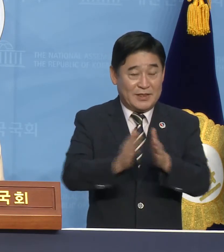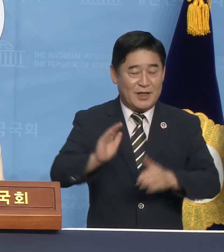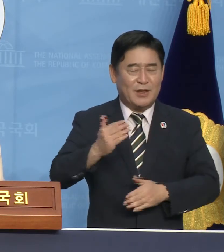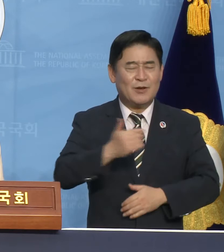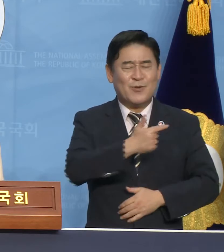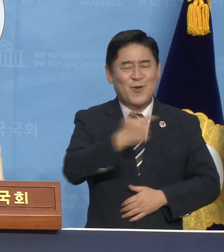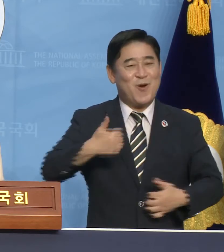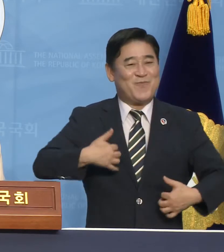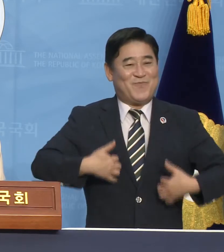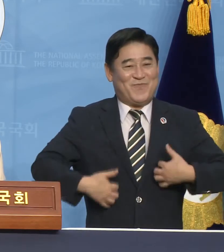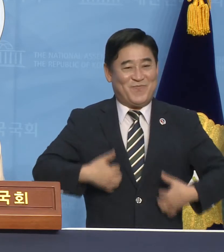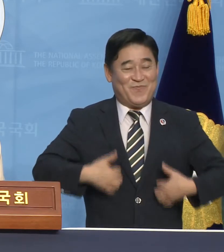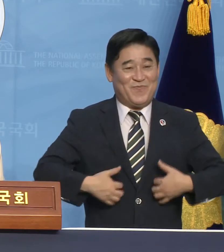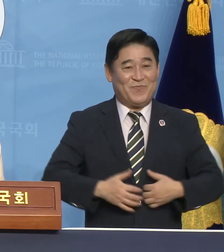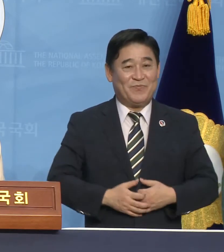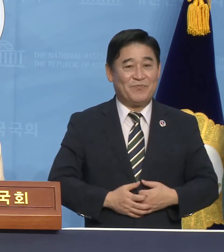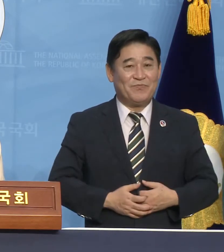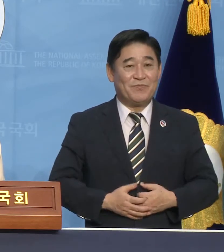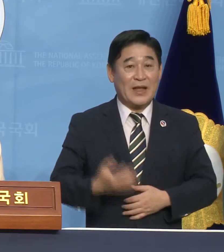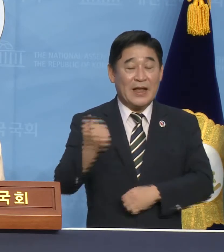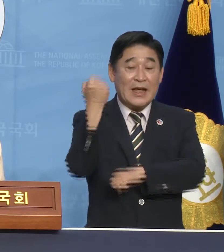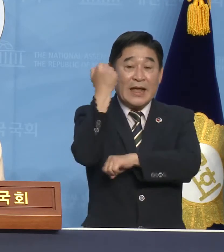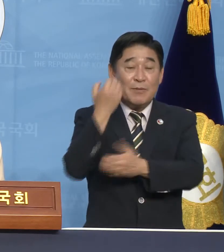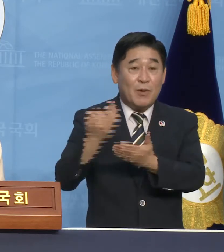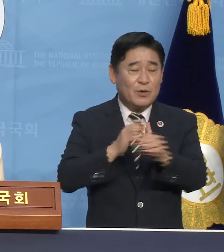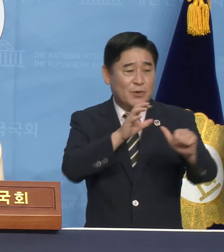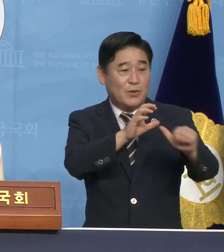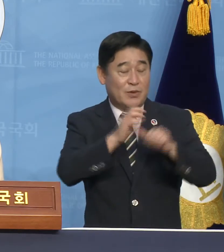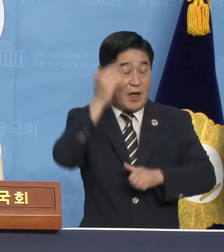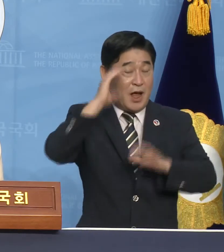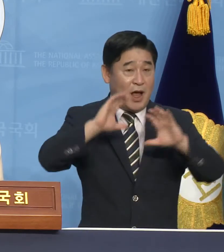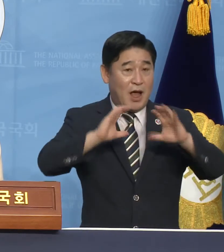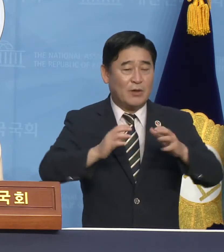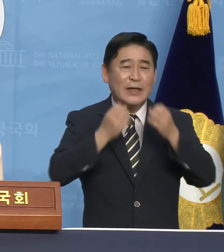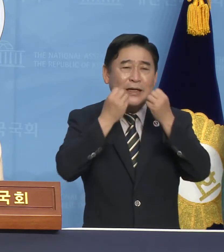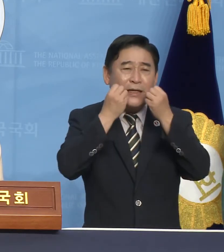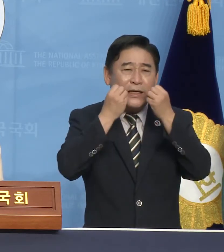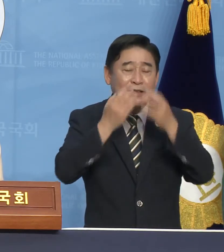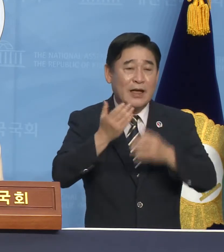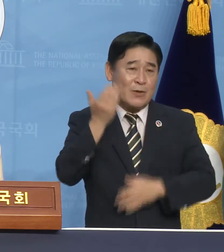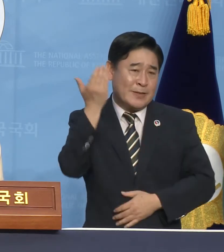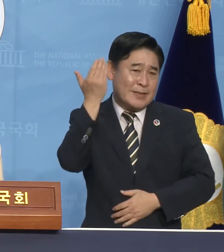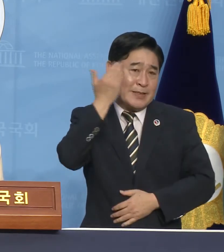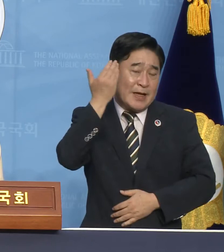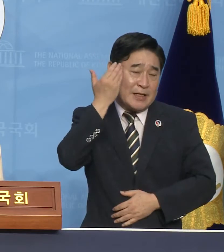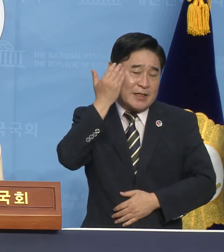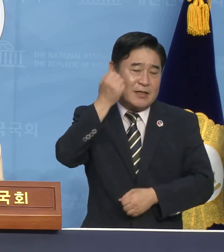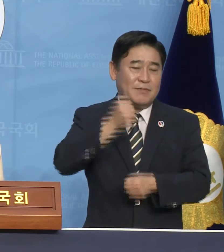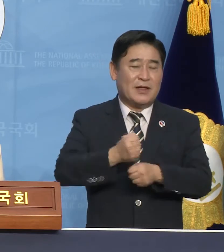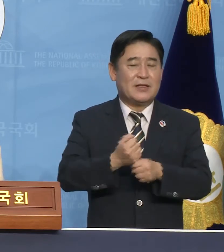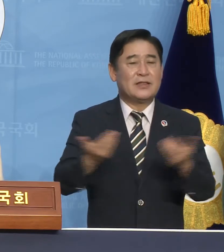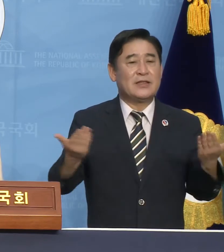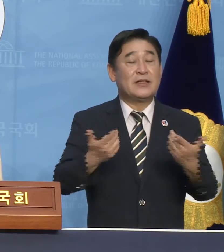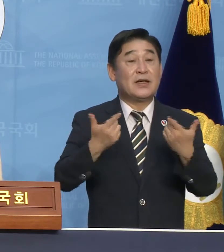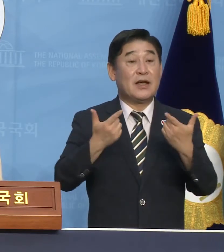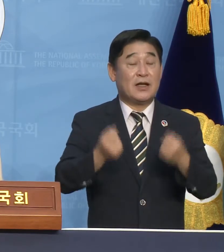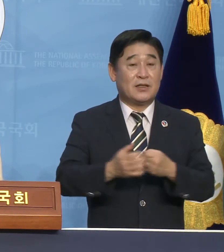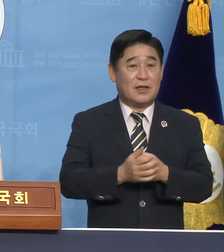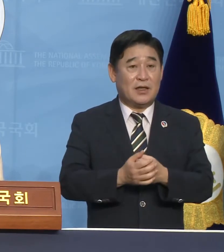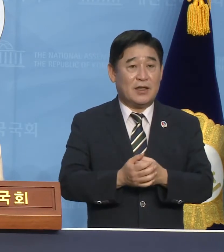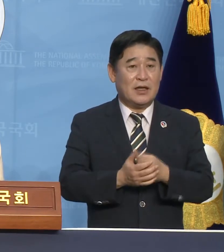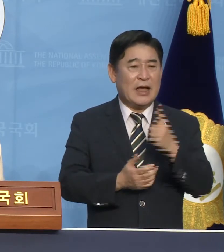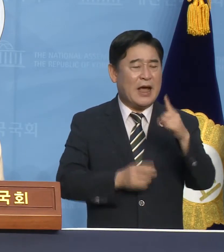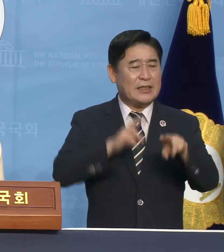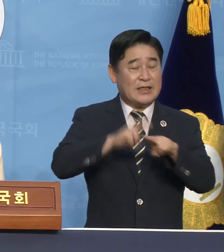매우 기쁩니다. 기본소득 도입은 대한민국의 새로운 상식을 만드는 일입니다. 원내